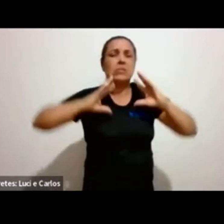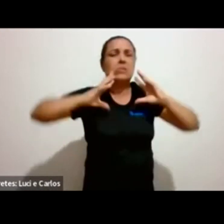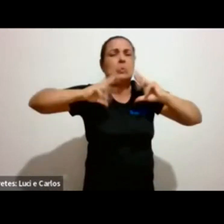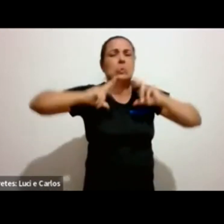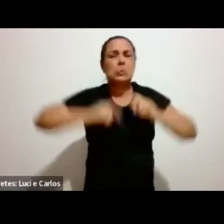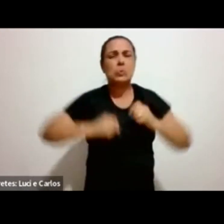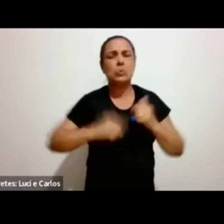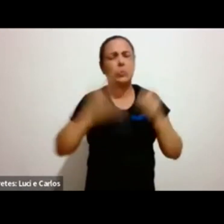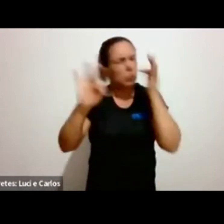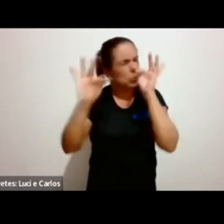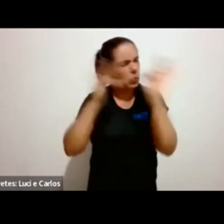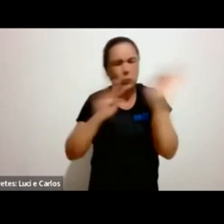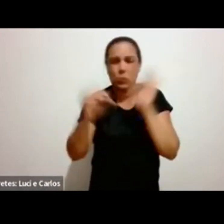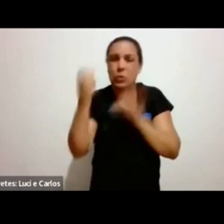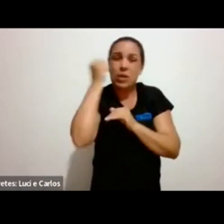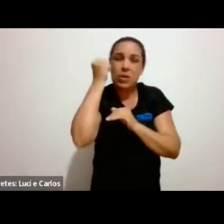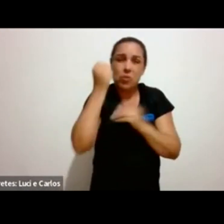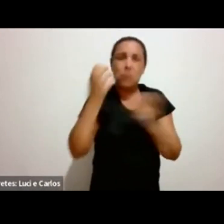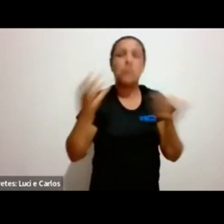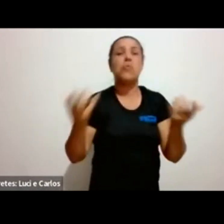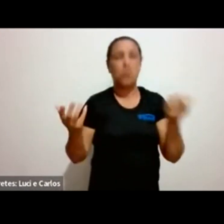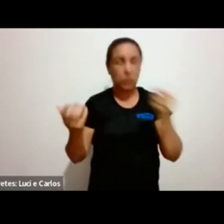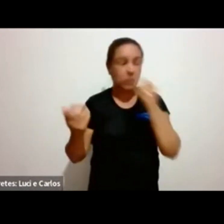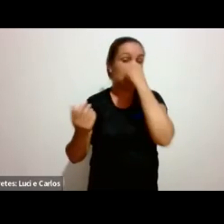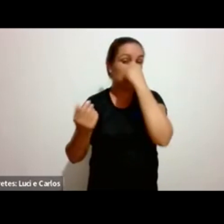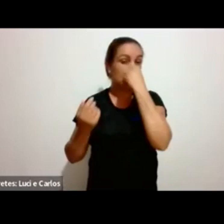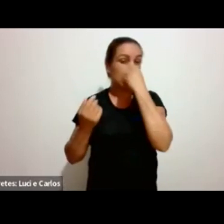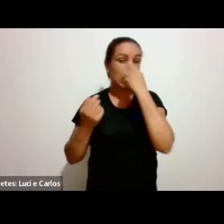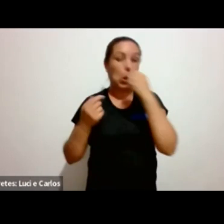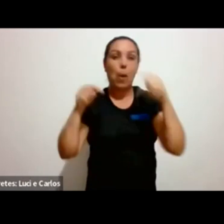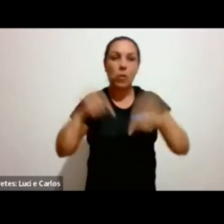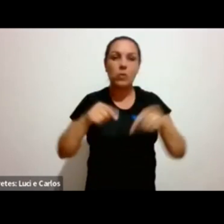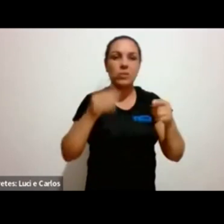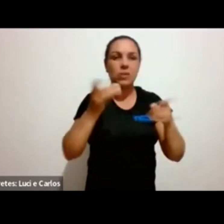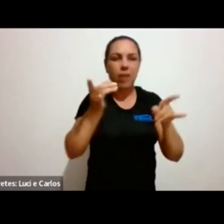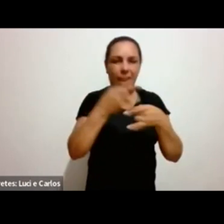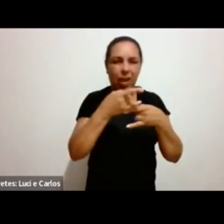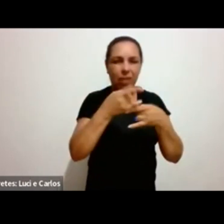né? Então você que está assistindo aí essa live,